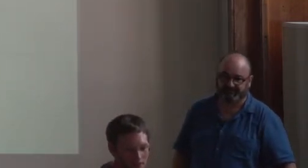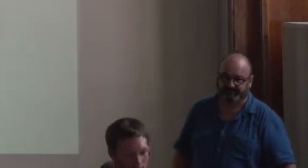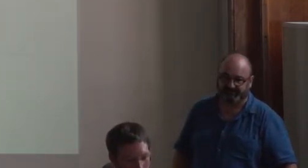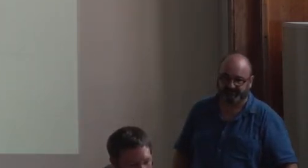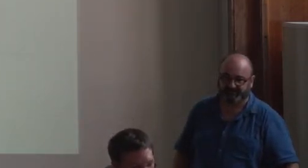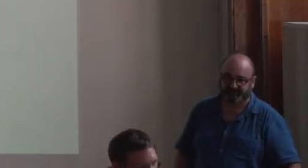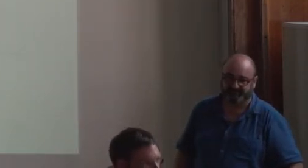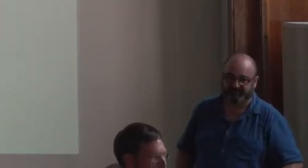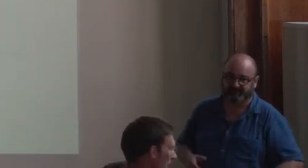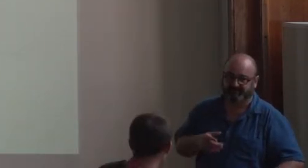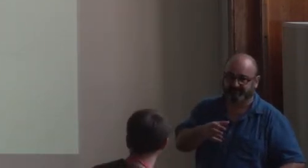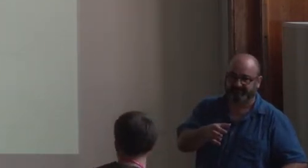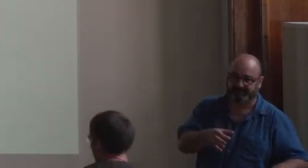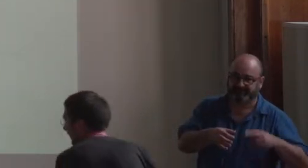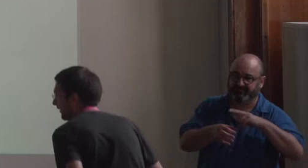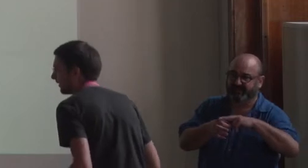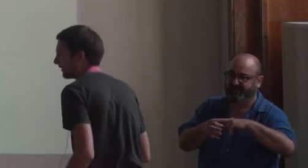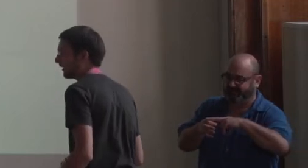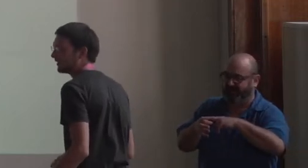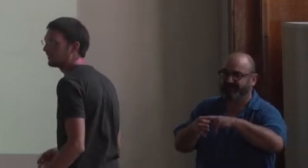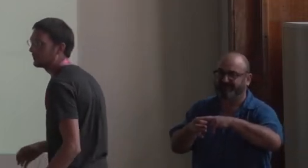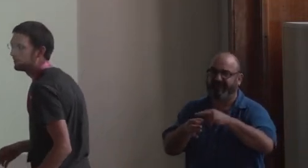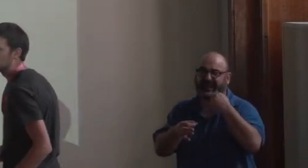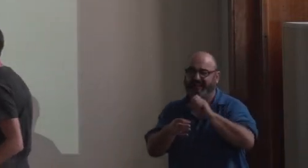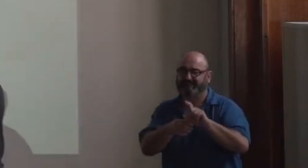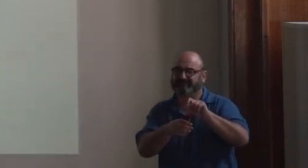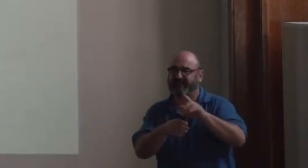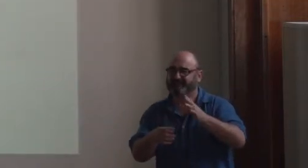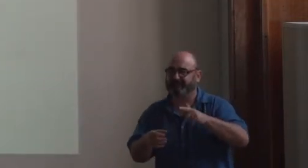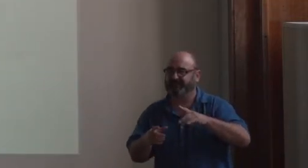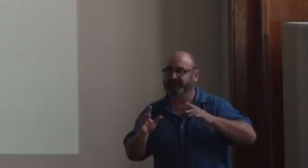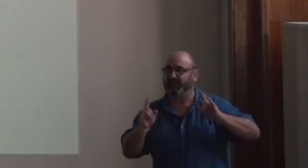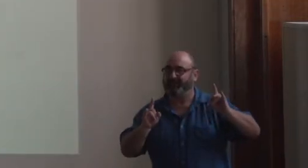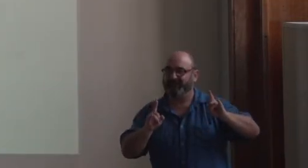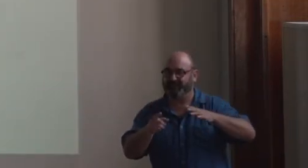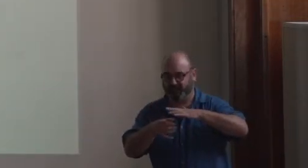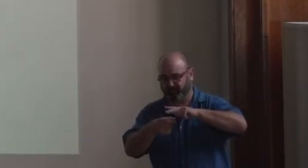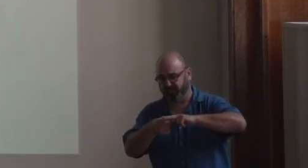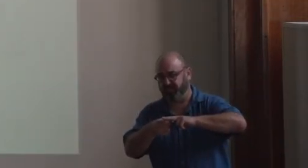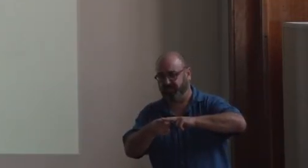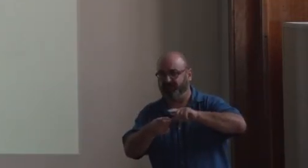ça fait des bruits parasites. Donc la qualité du signal, ça va pas améliorer la qualité de votre Wi-Fi.